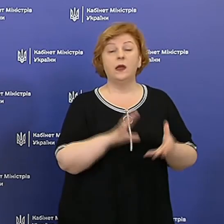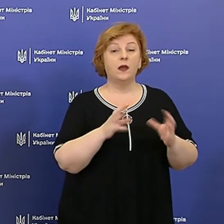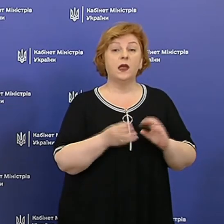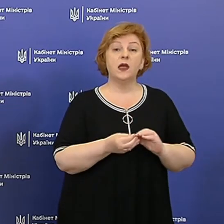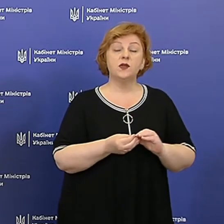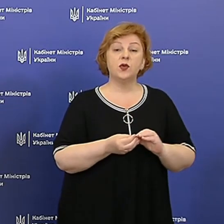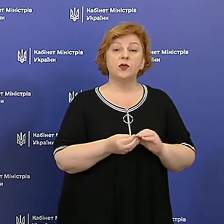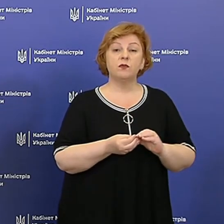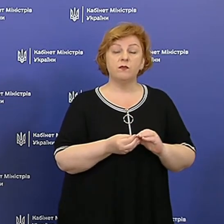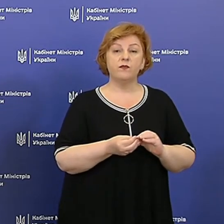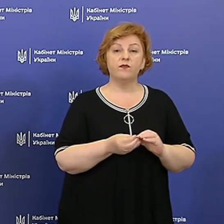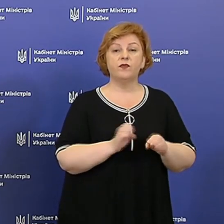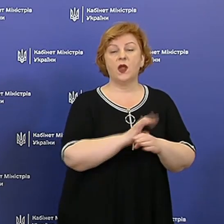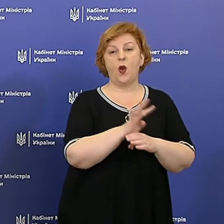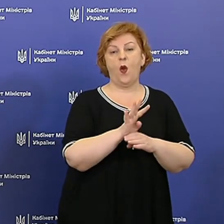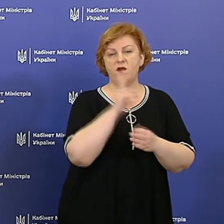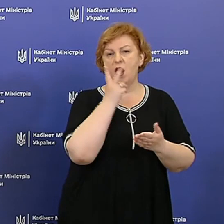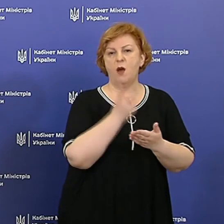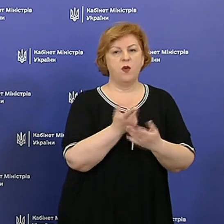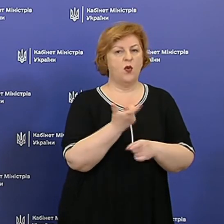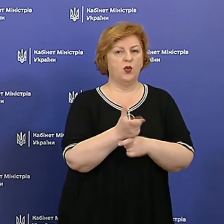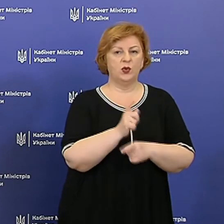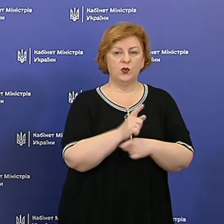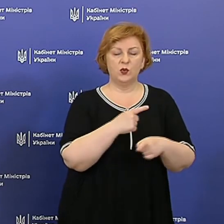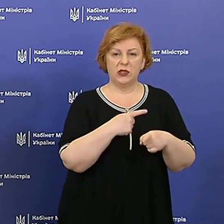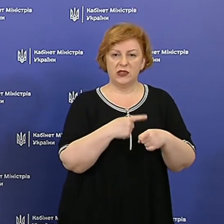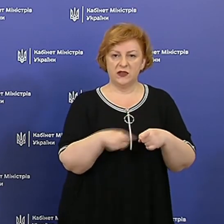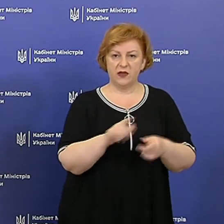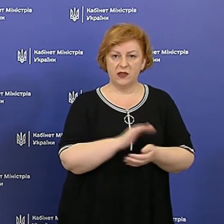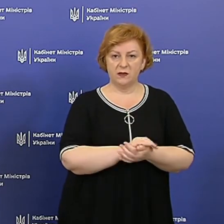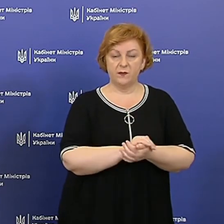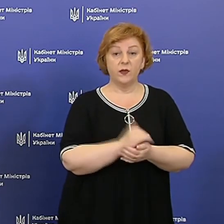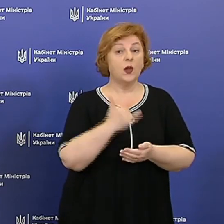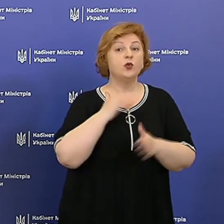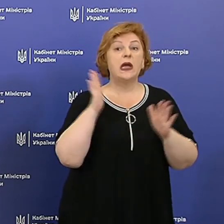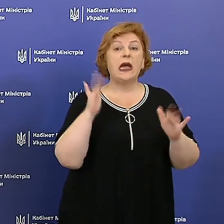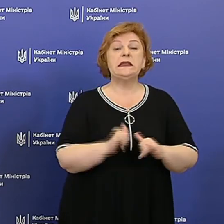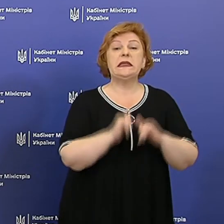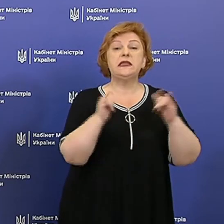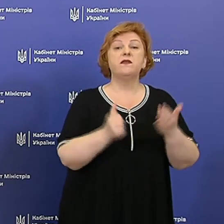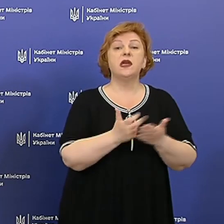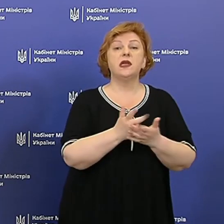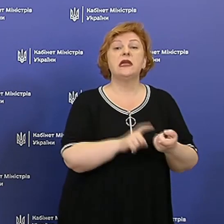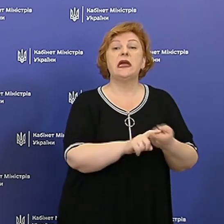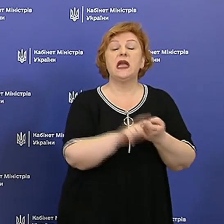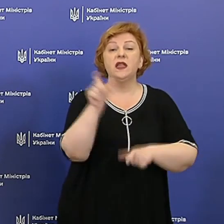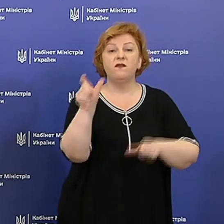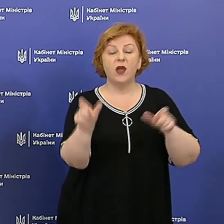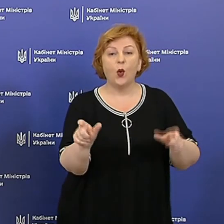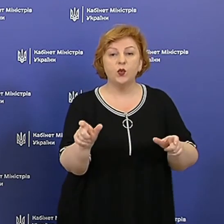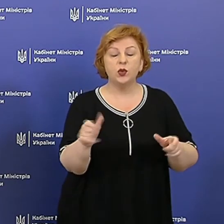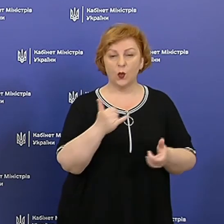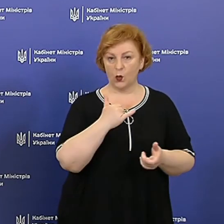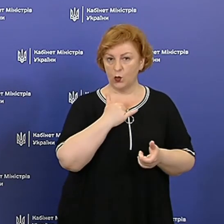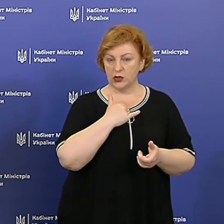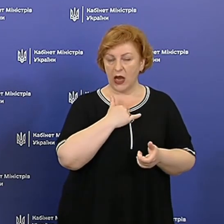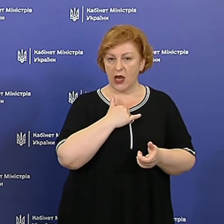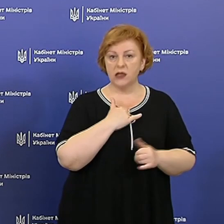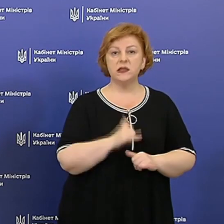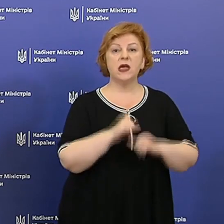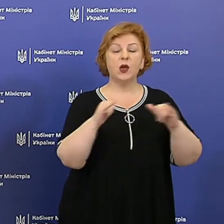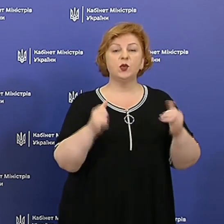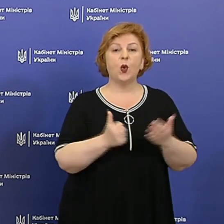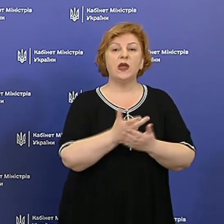Результат COVID показує дуже-дуже швидко. У нас же не тільки зростає кількість інфікованих, в нас